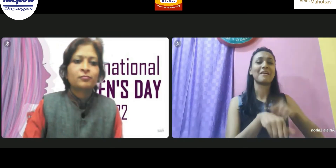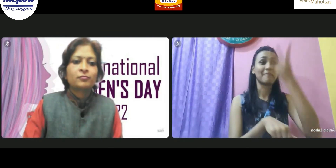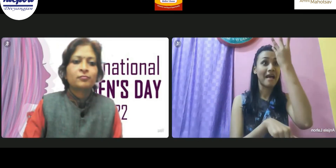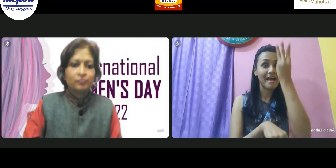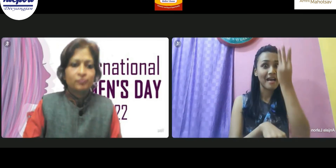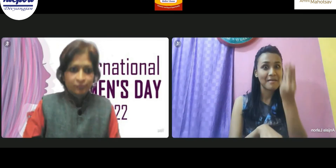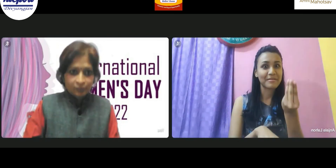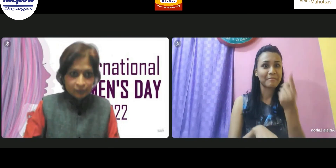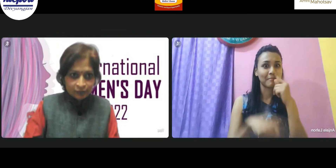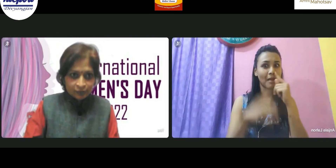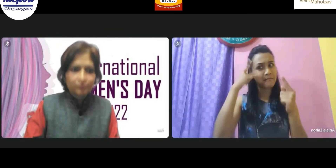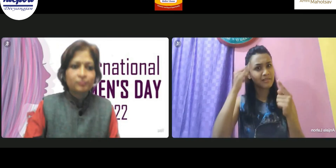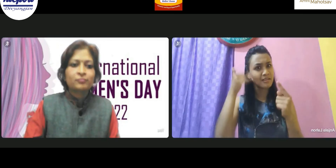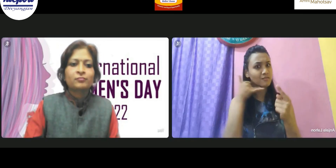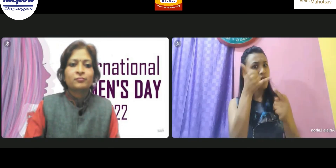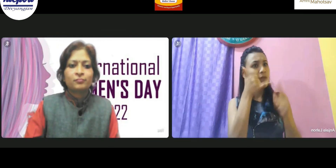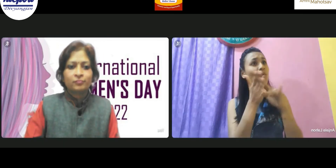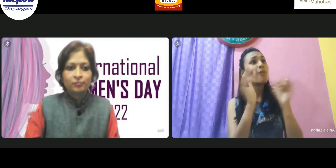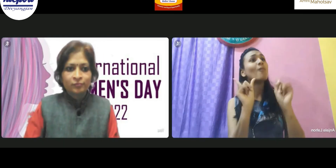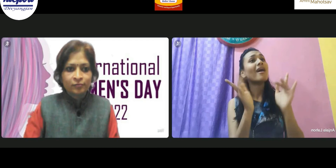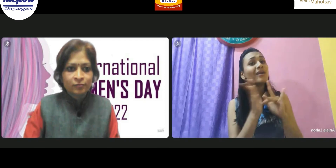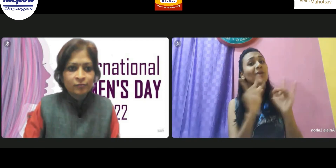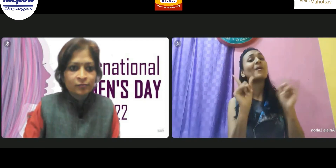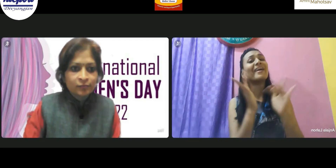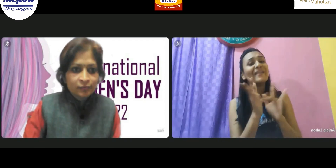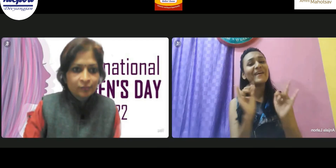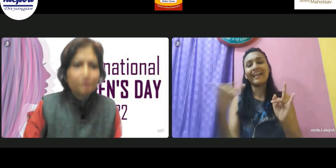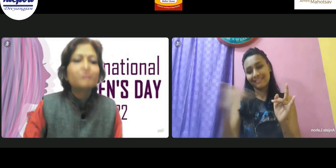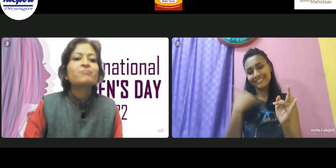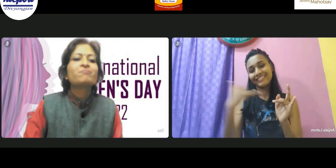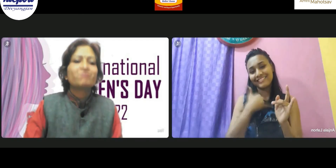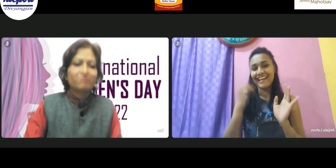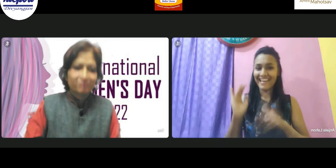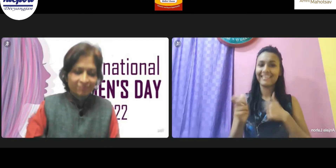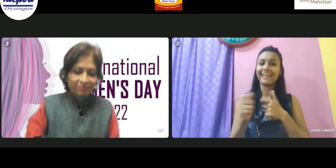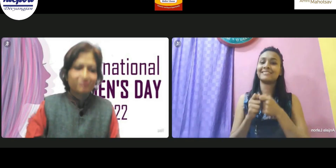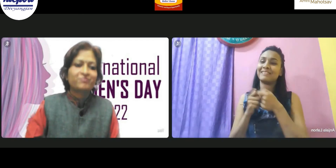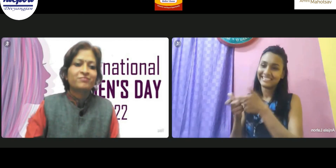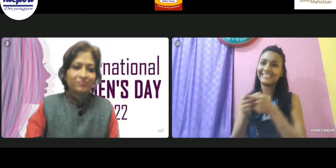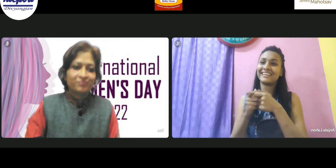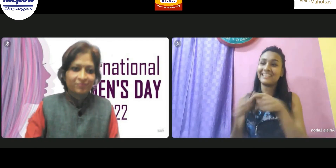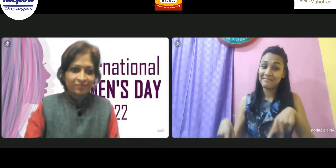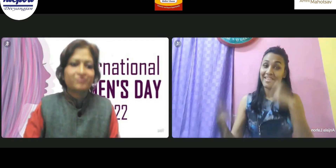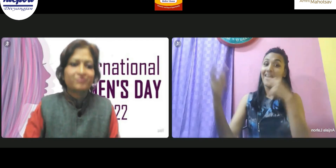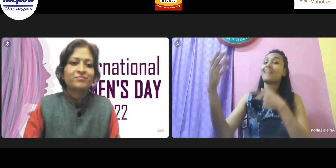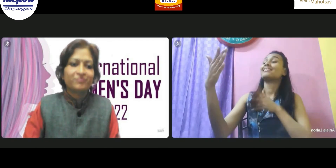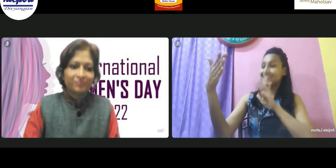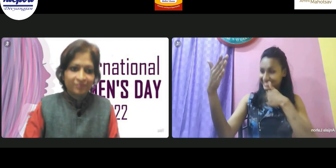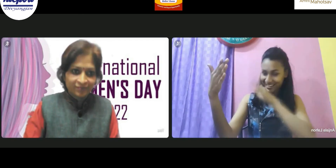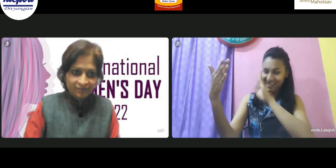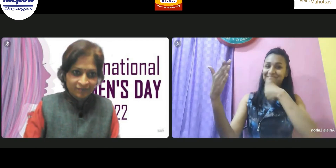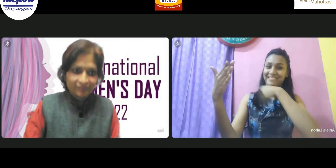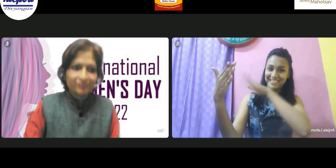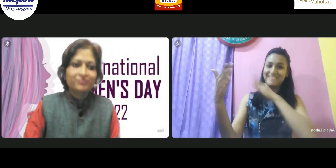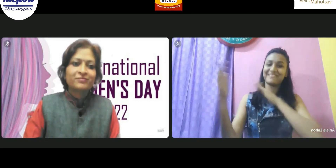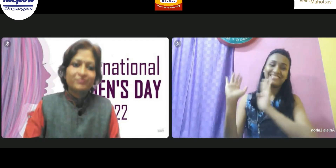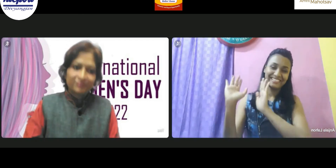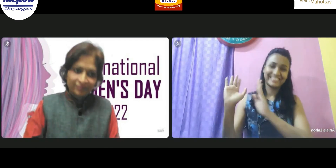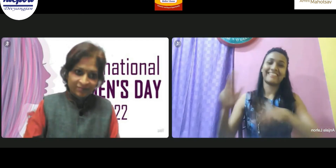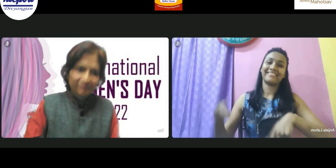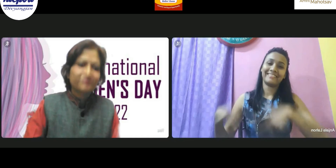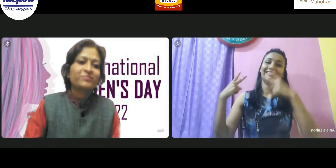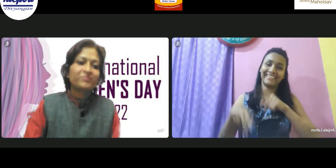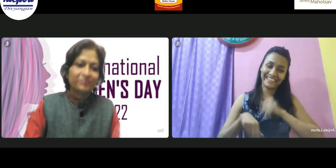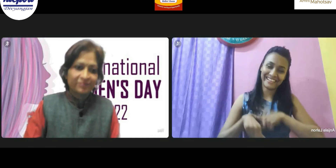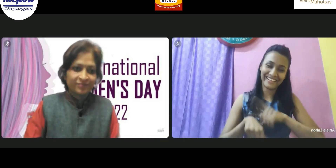वो कहती हैं सावधानी से रहना। रात को तुम कहाँ जा रही हो, वो मेरे लिए चिंतित रहती हैं। वो मुझसे पूछती हैं,